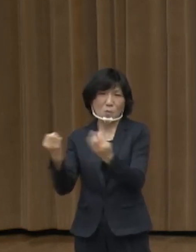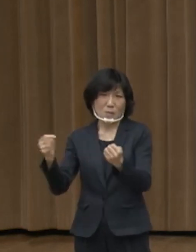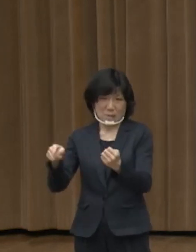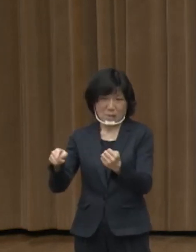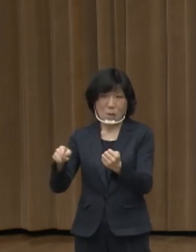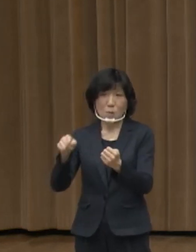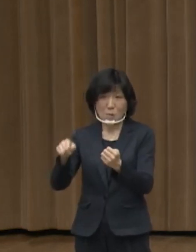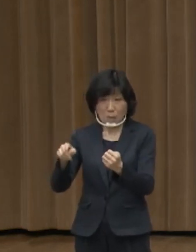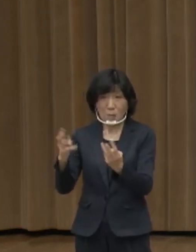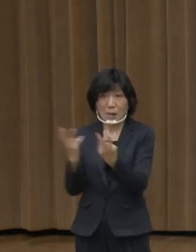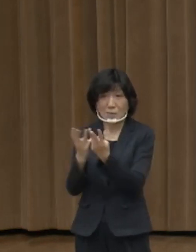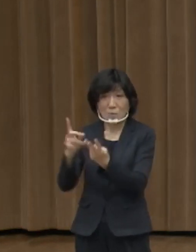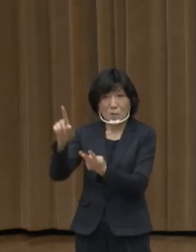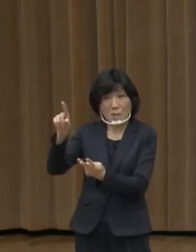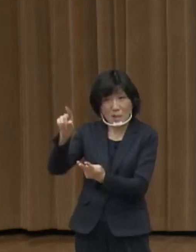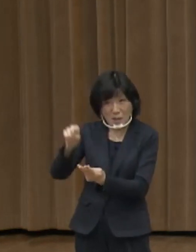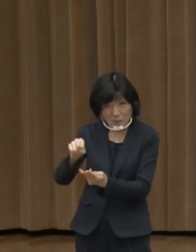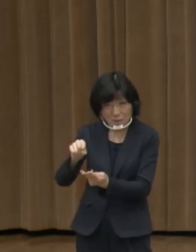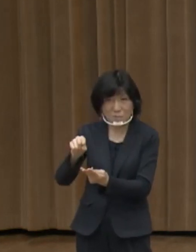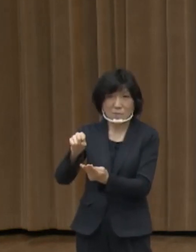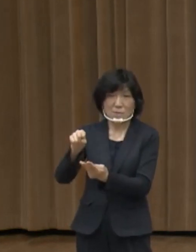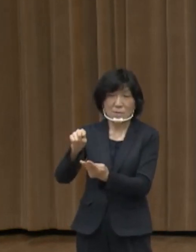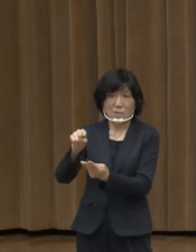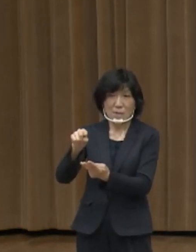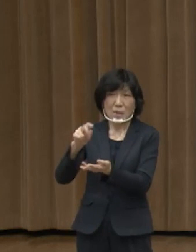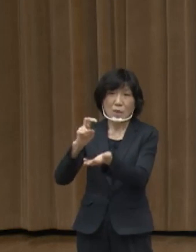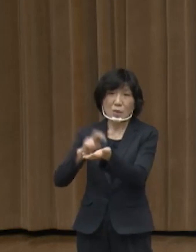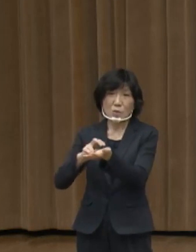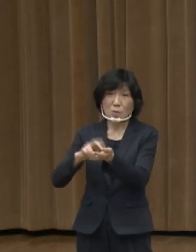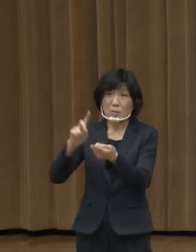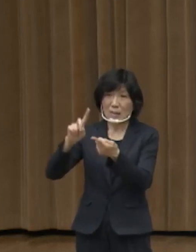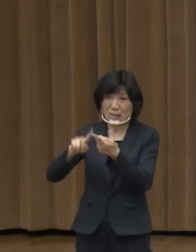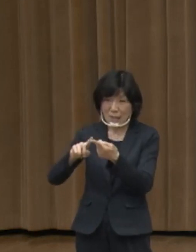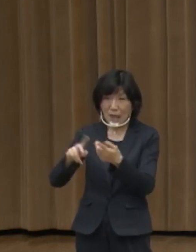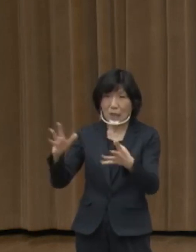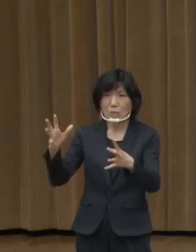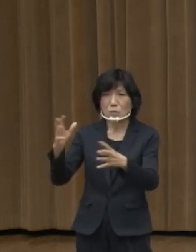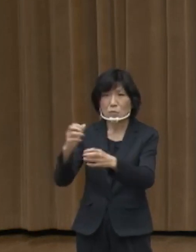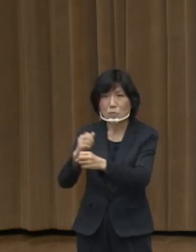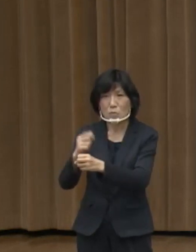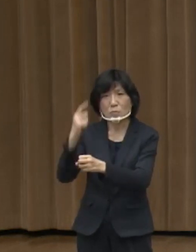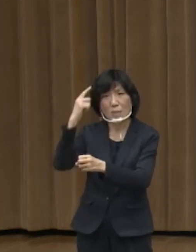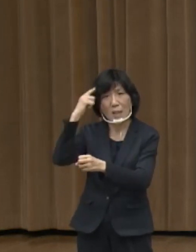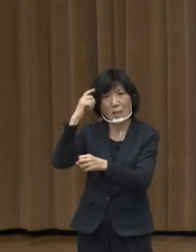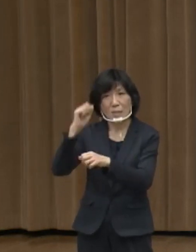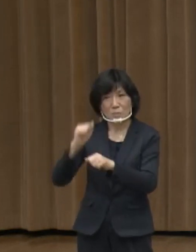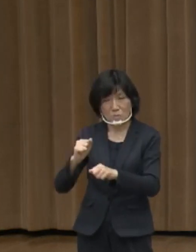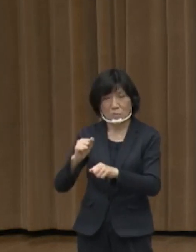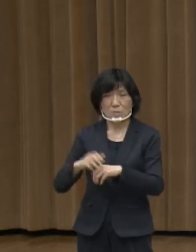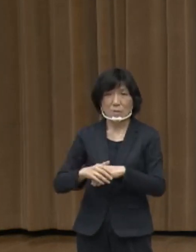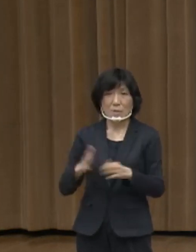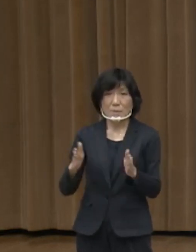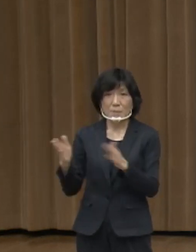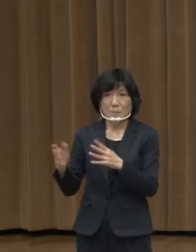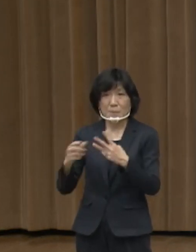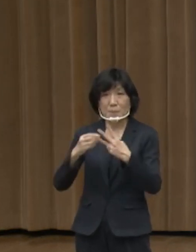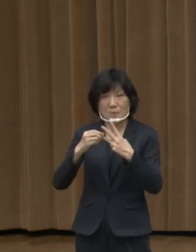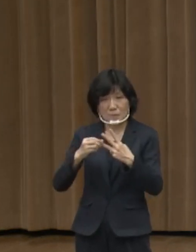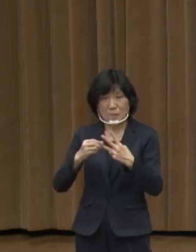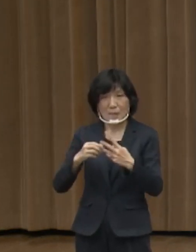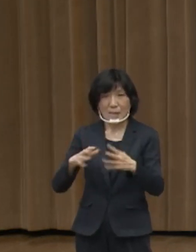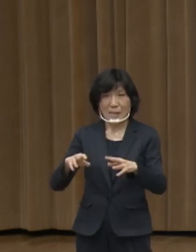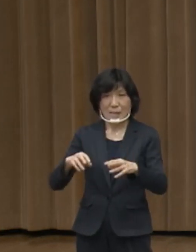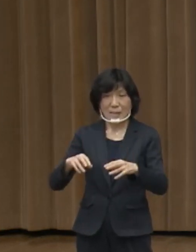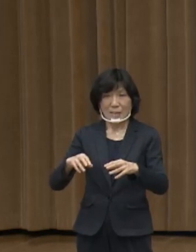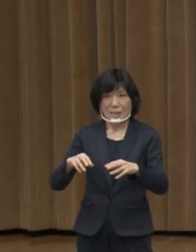方を極小化していくことが医療的な収束につながるというふうに思っています。そして3つ目には感染